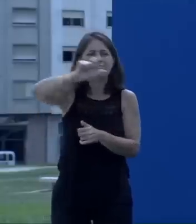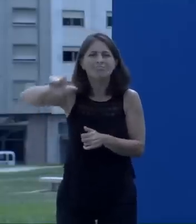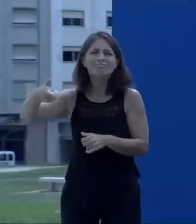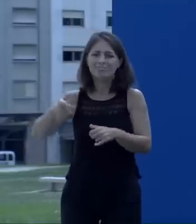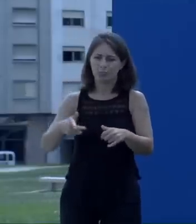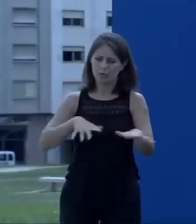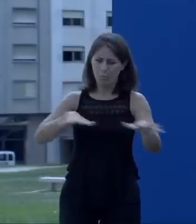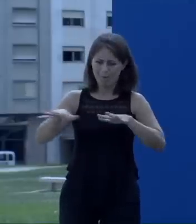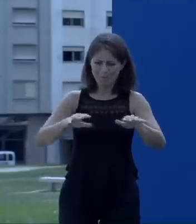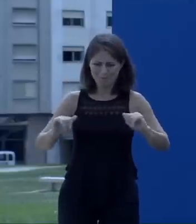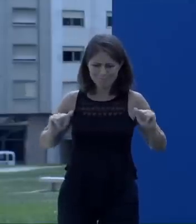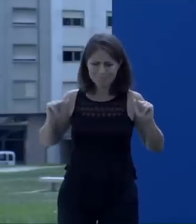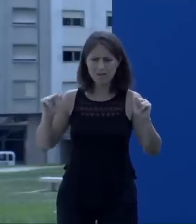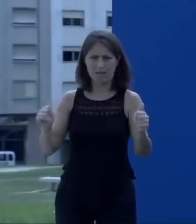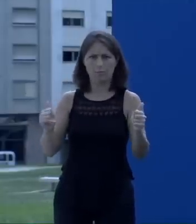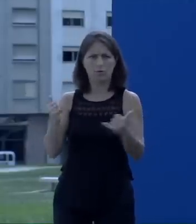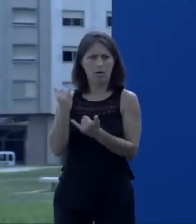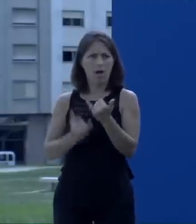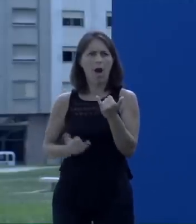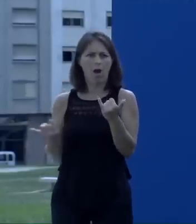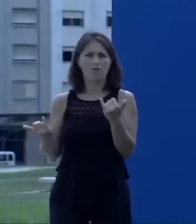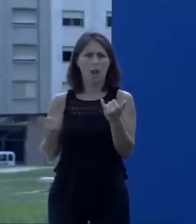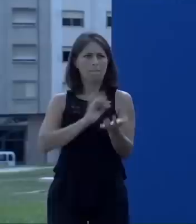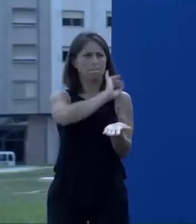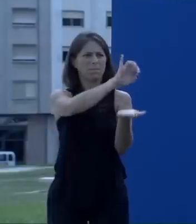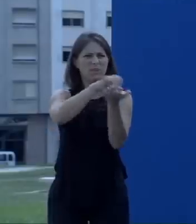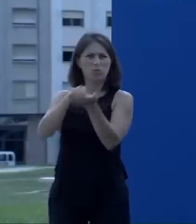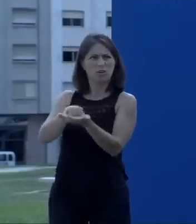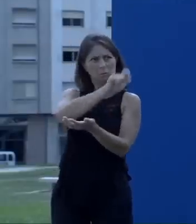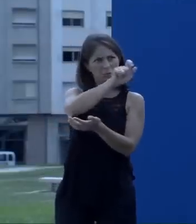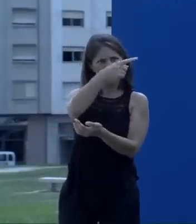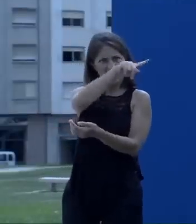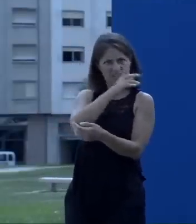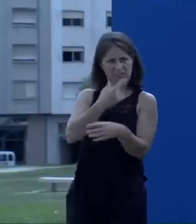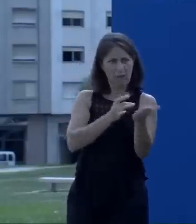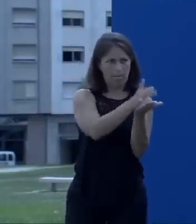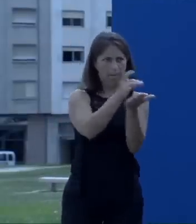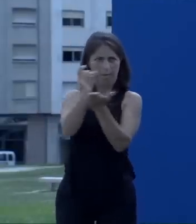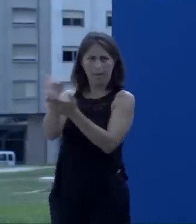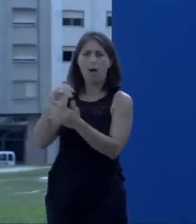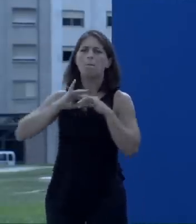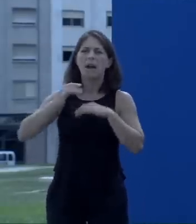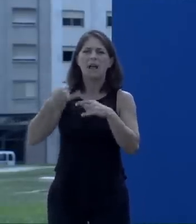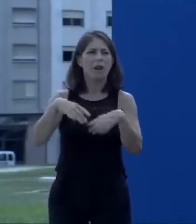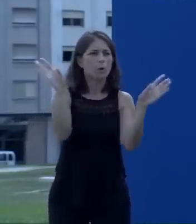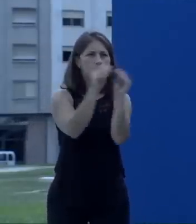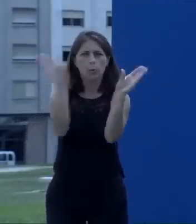cívico, un cidadanismo municipal que foi capaz de romper esta xente das institucións. E en Marea sintetiza unha e outra